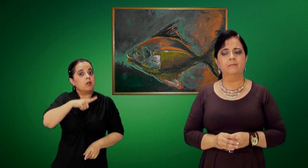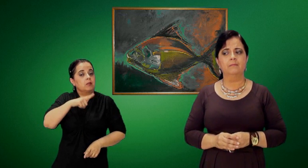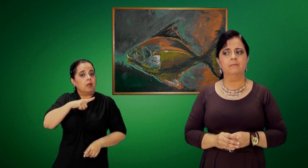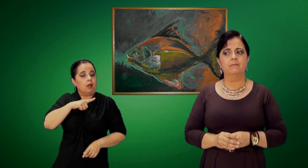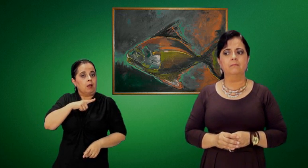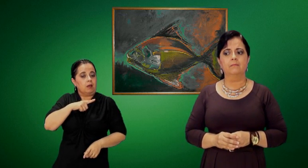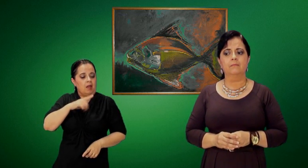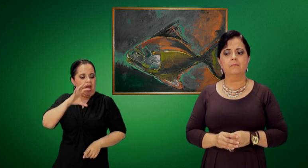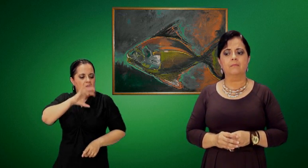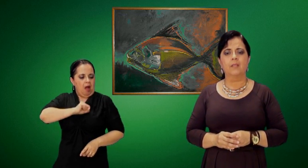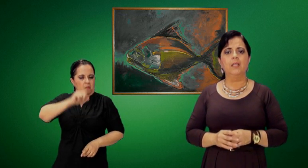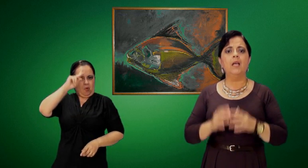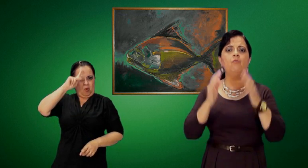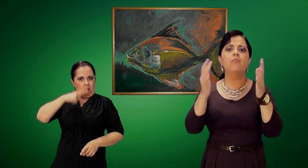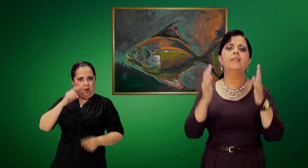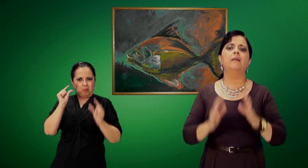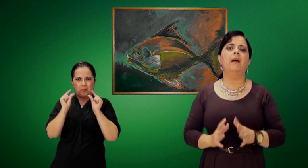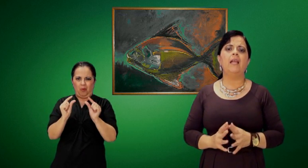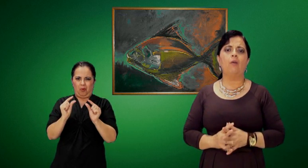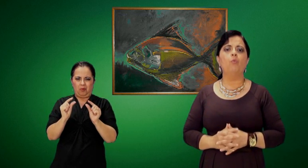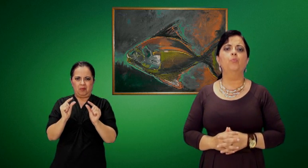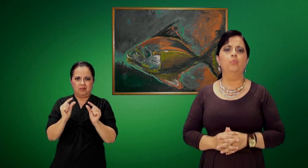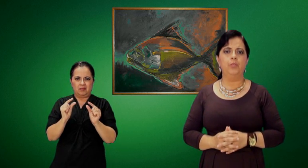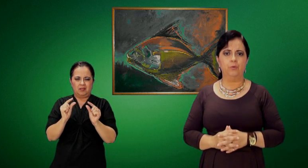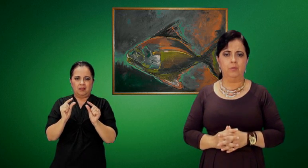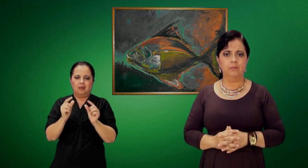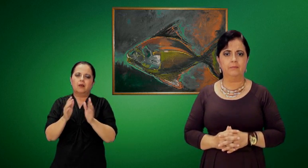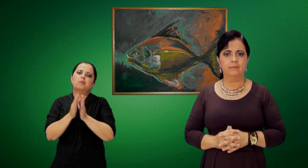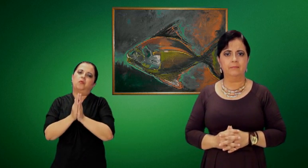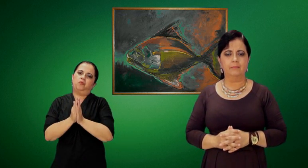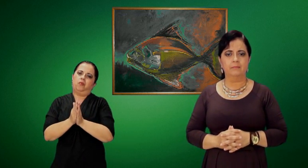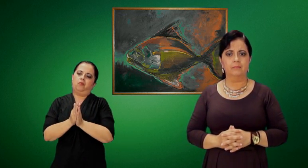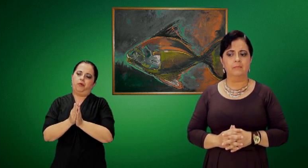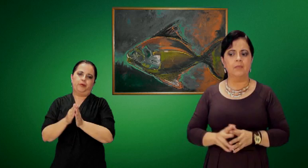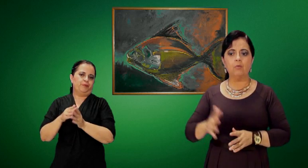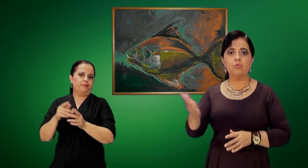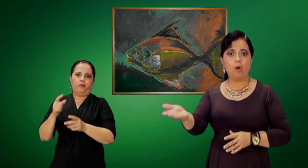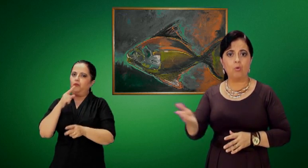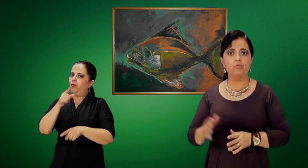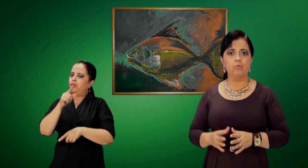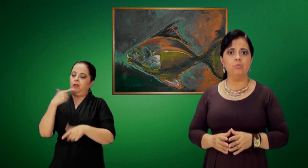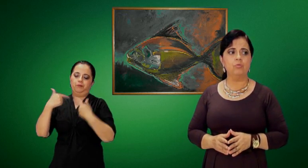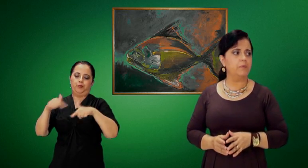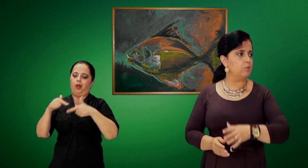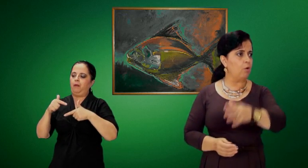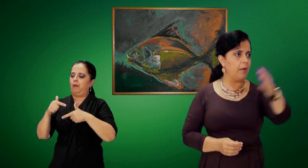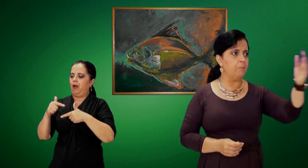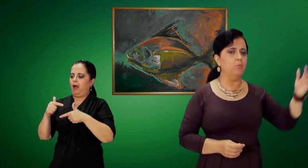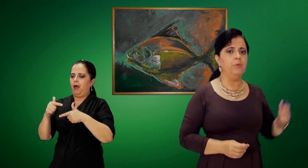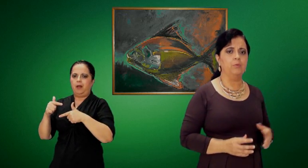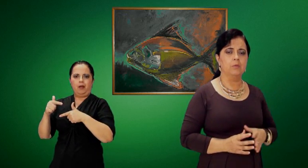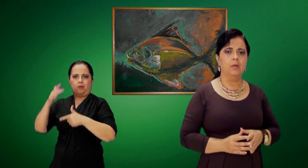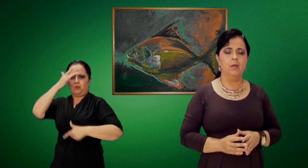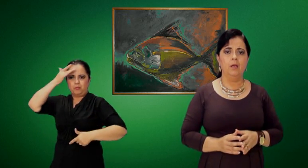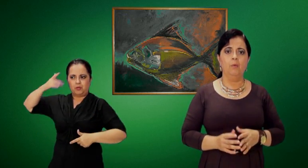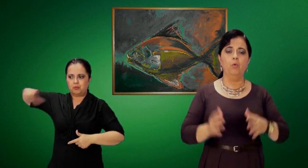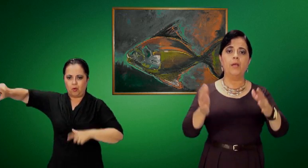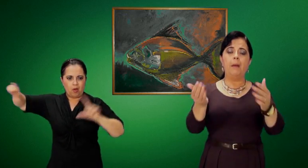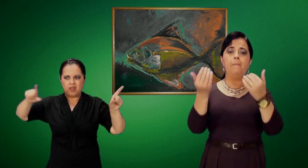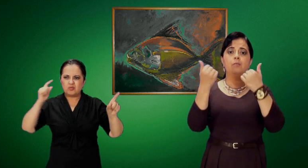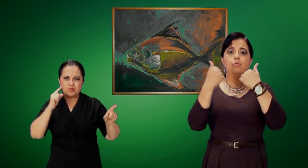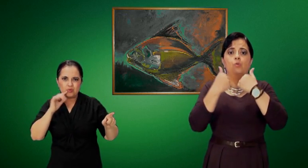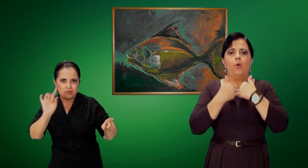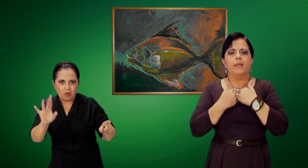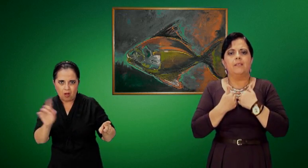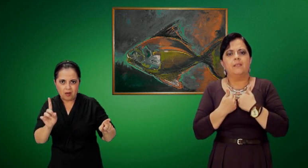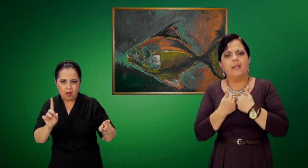autoestima, não vá trabalhar com o público. Não só com surdos, mas qualquer público. Porque